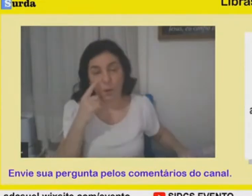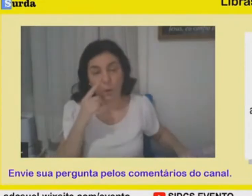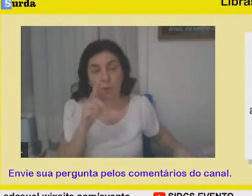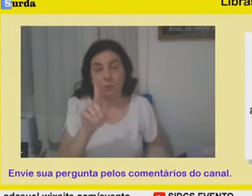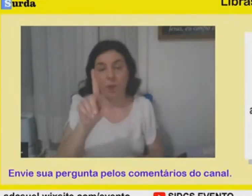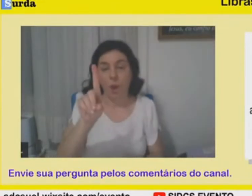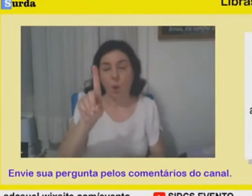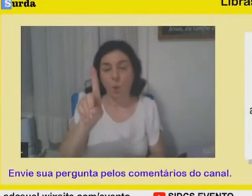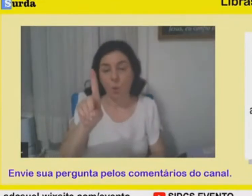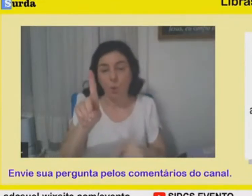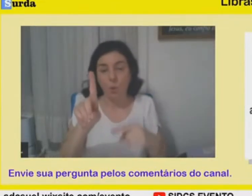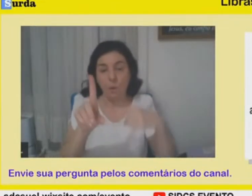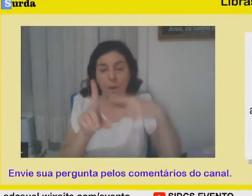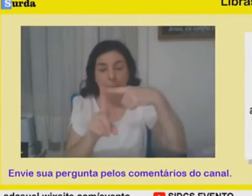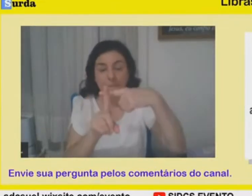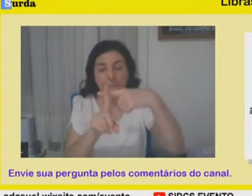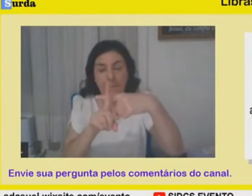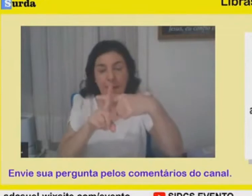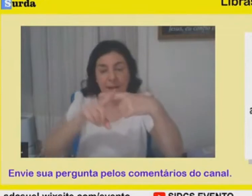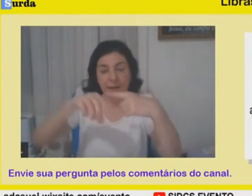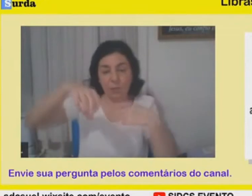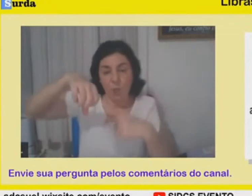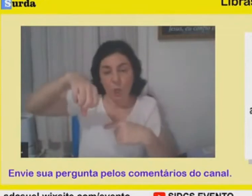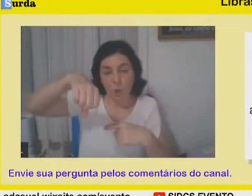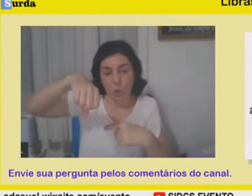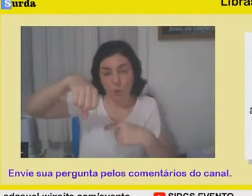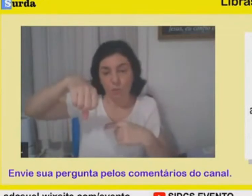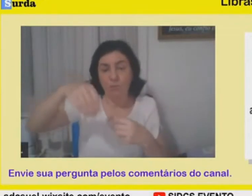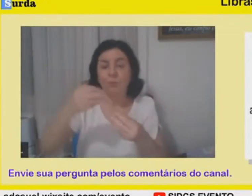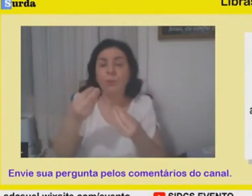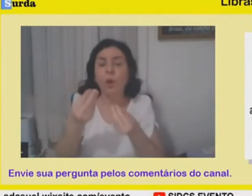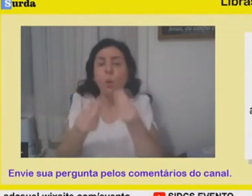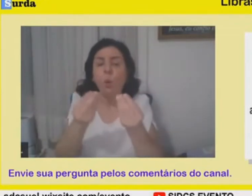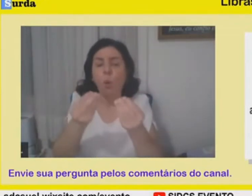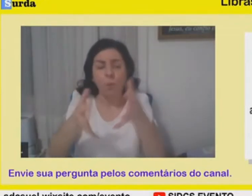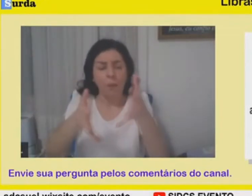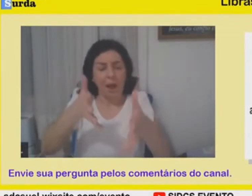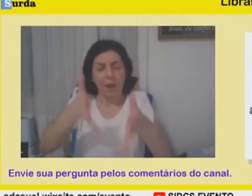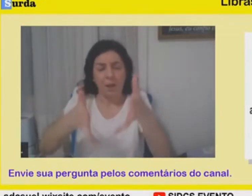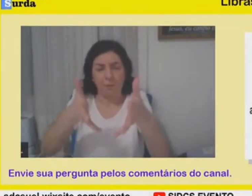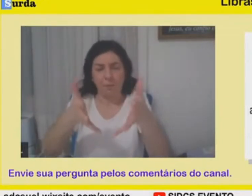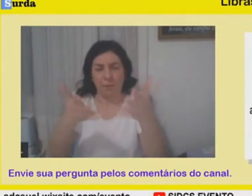Como que faz essa conta? 1 mais 9.